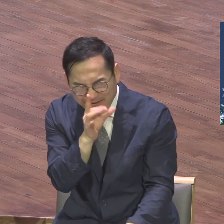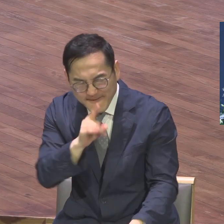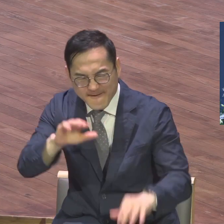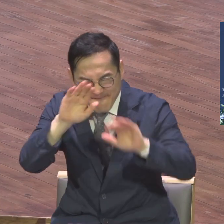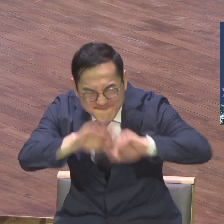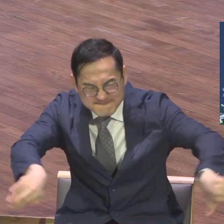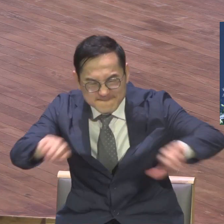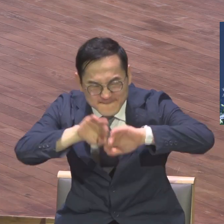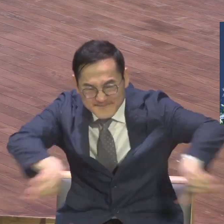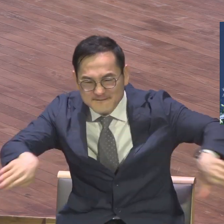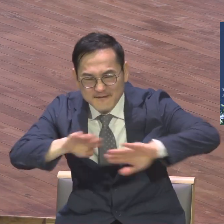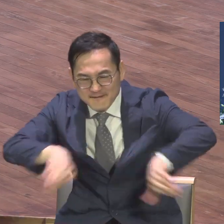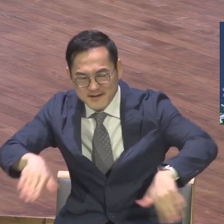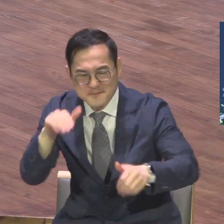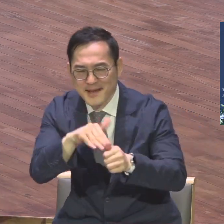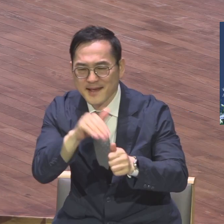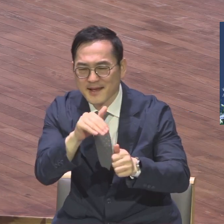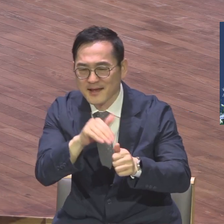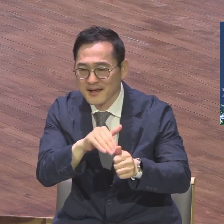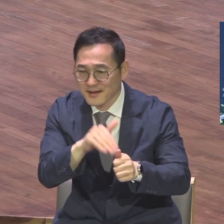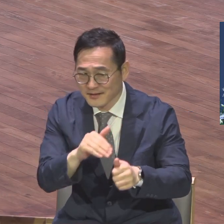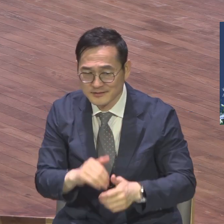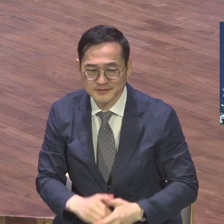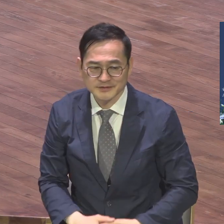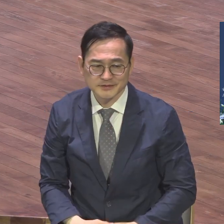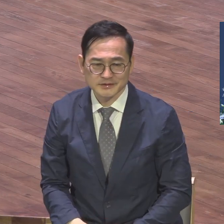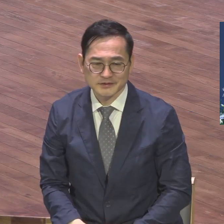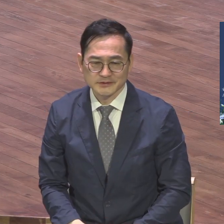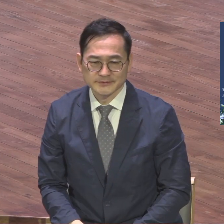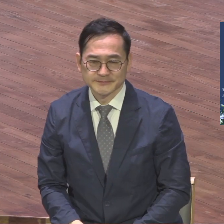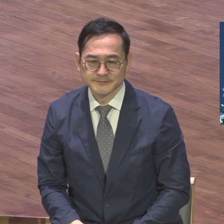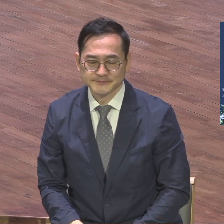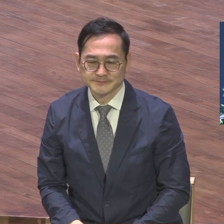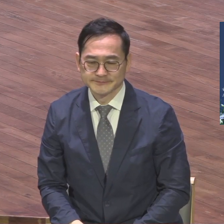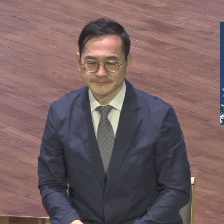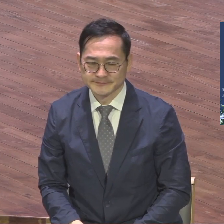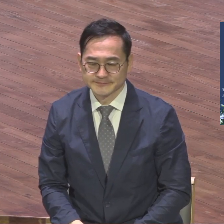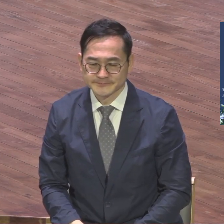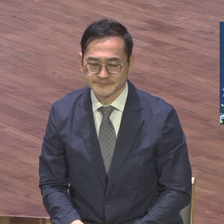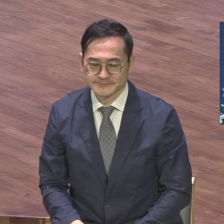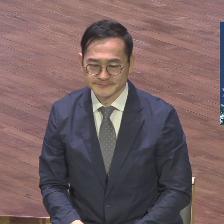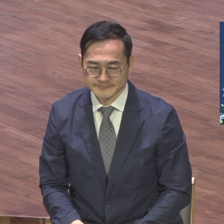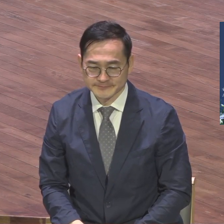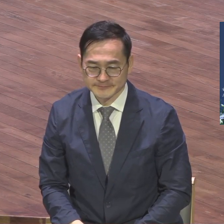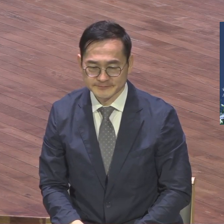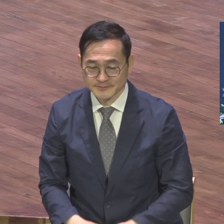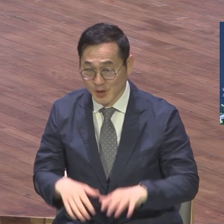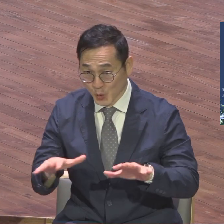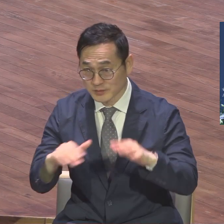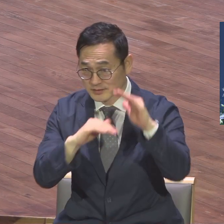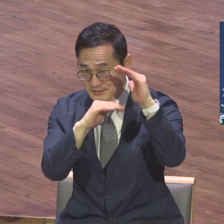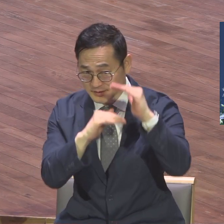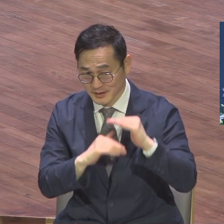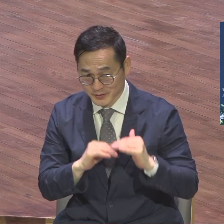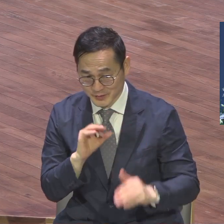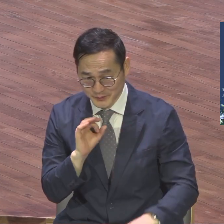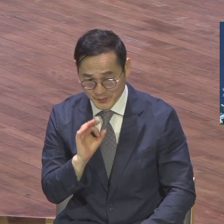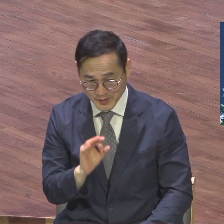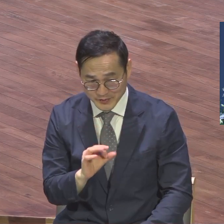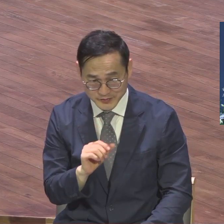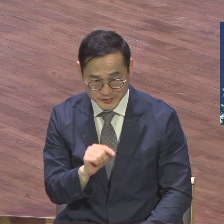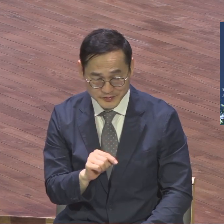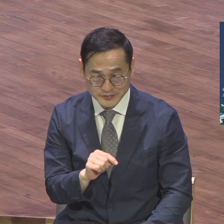하나 되지 못하도록 그 계속해서 총공격을 그렇게 하고 있습니다. 오늘 본문에 보면 이런